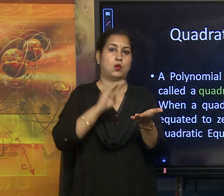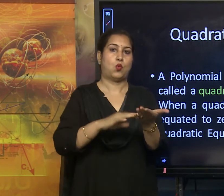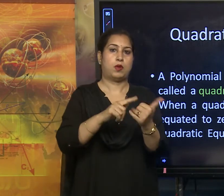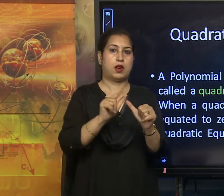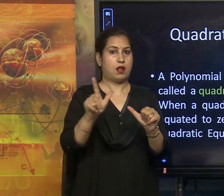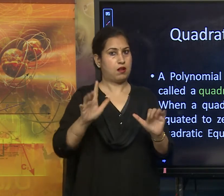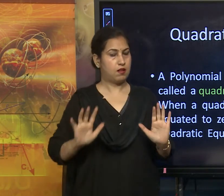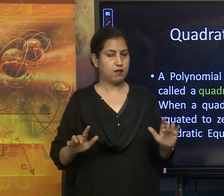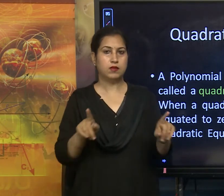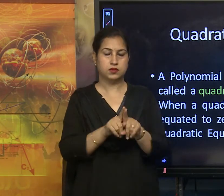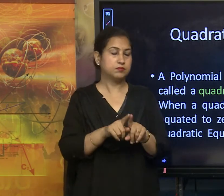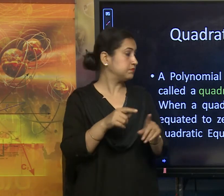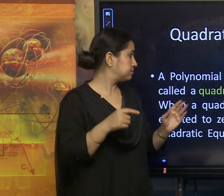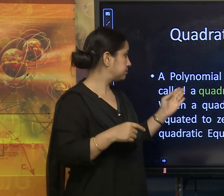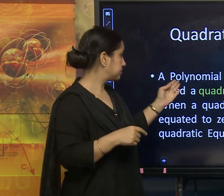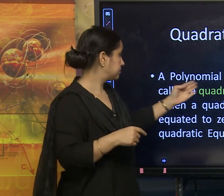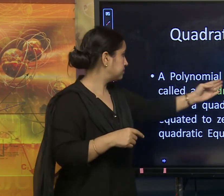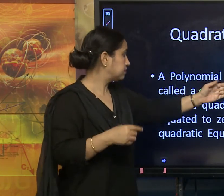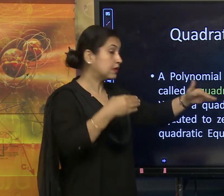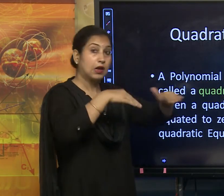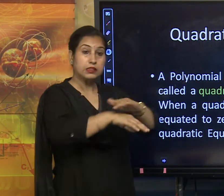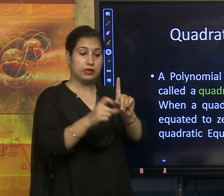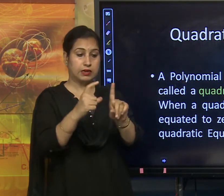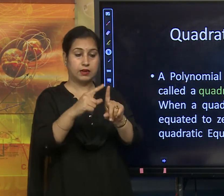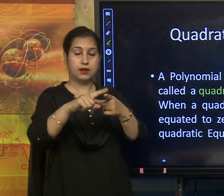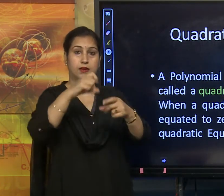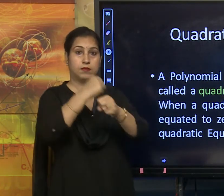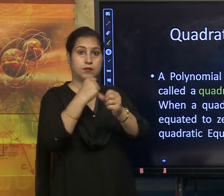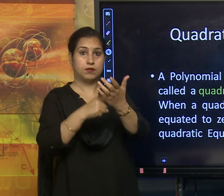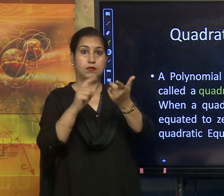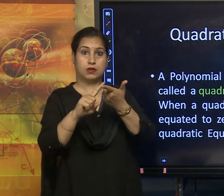4 डिग्री का पॉलिनोमियल, भिन्न भिन्न प्रकार के पॉलिनोमियल होते हैं।